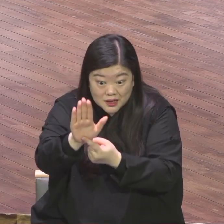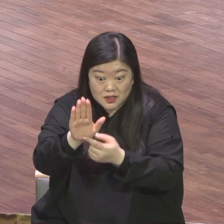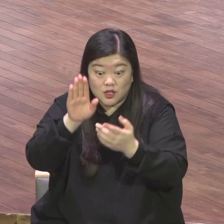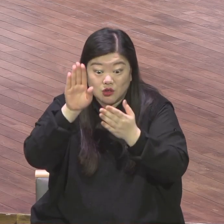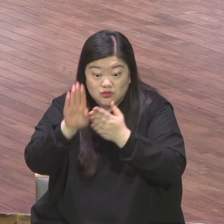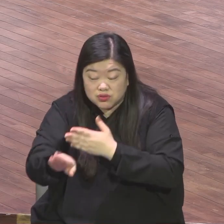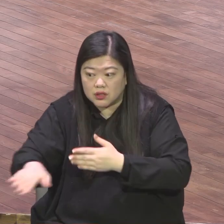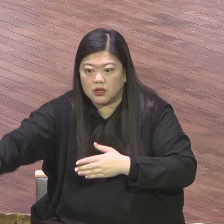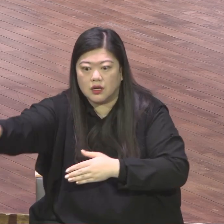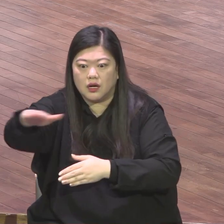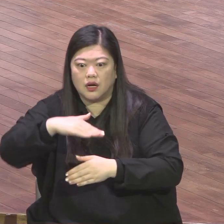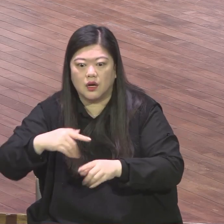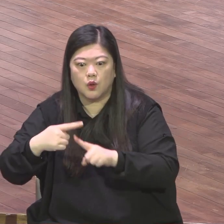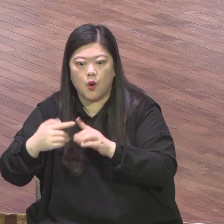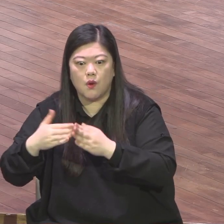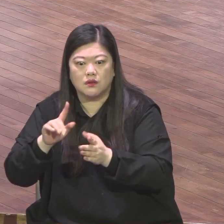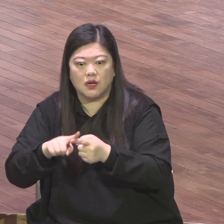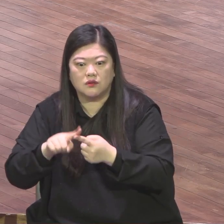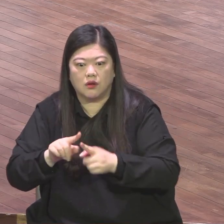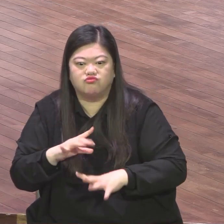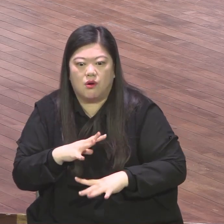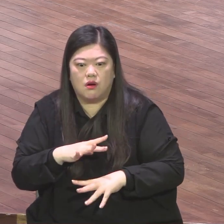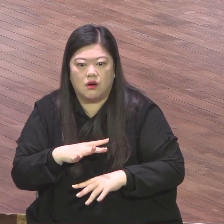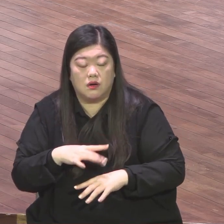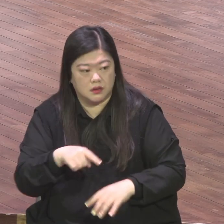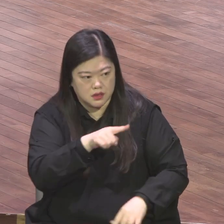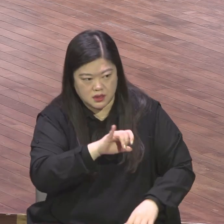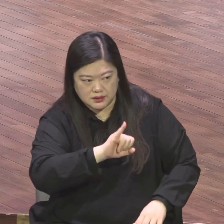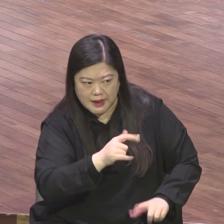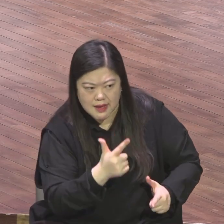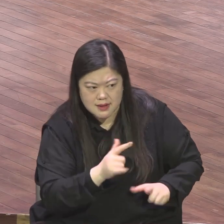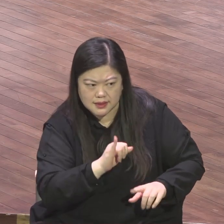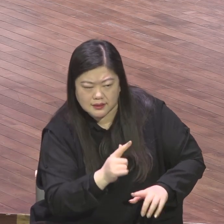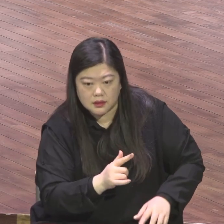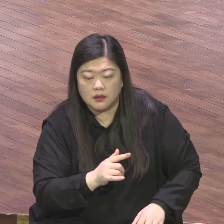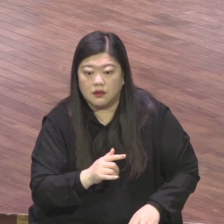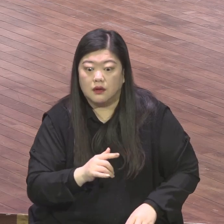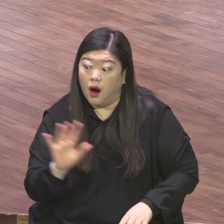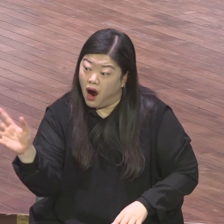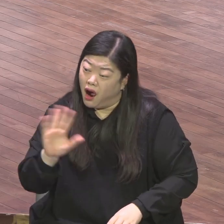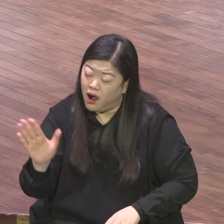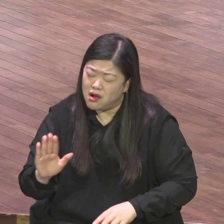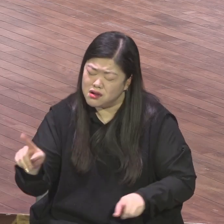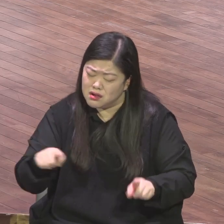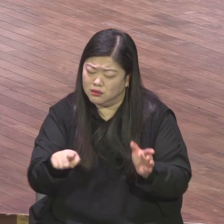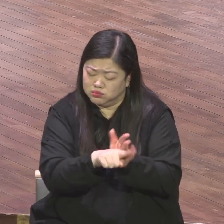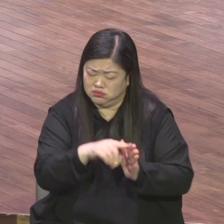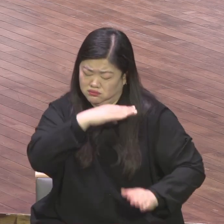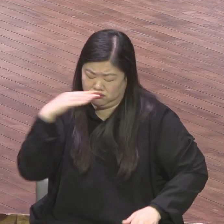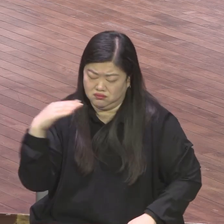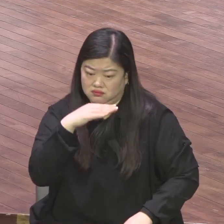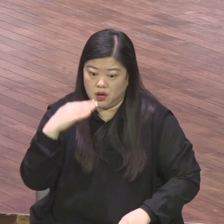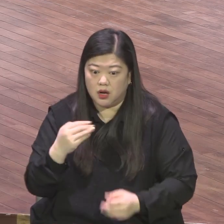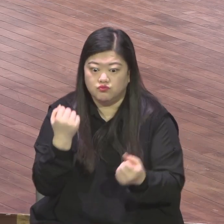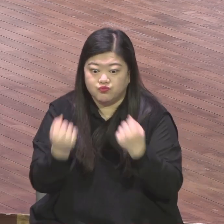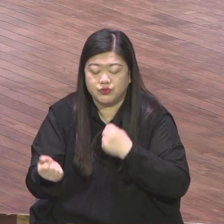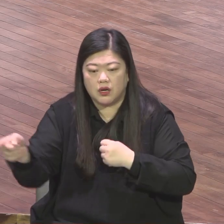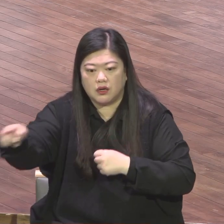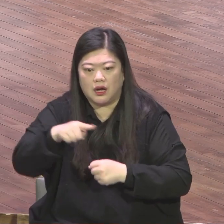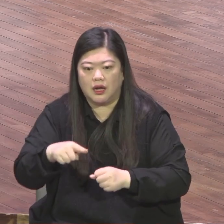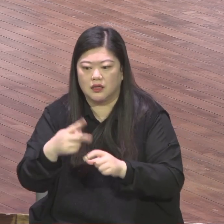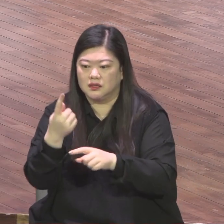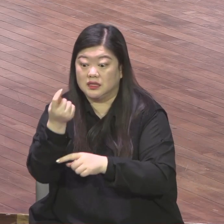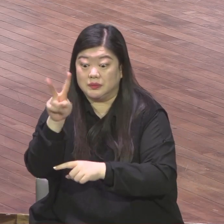복음이 문을 막고 있는지 정말 영적 경계를 그렇게 해야 합니다. 예수님께서 제사들에게 너희의 일이